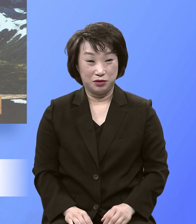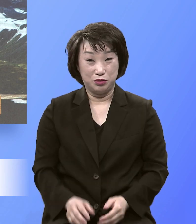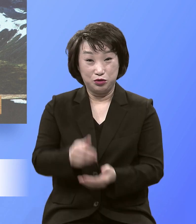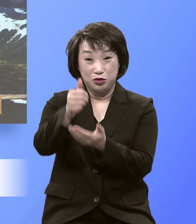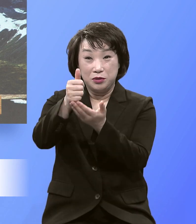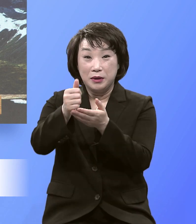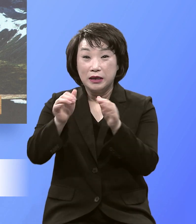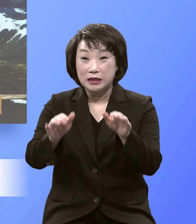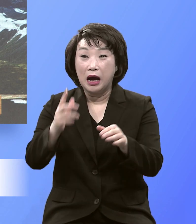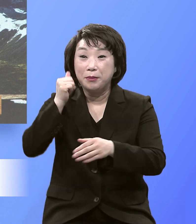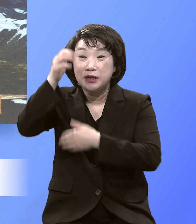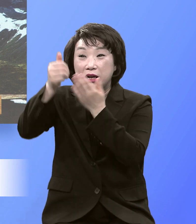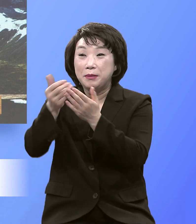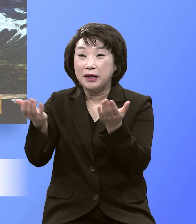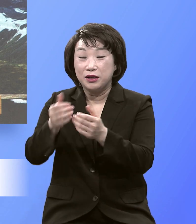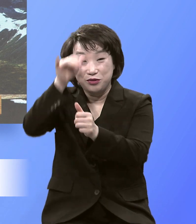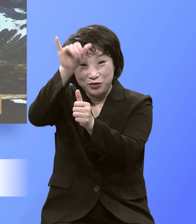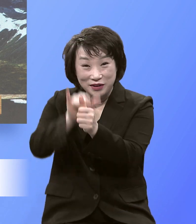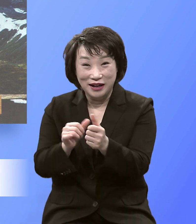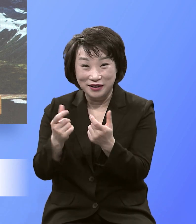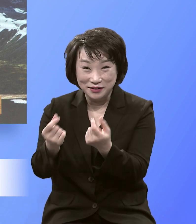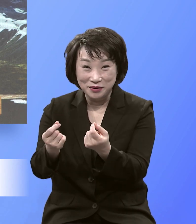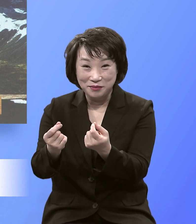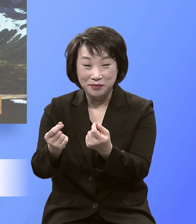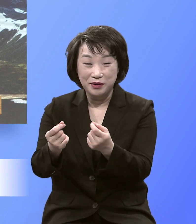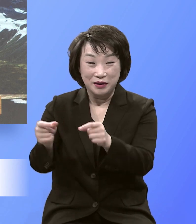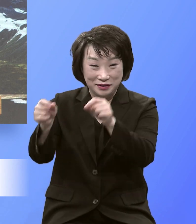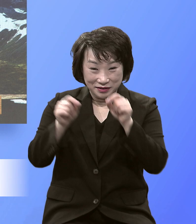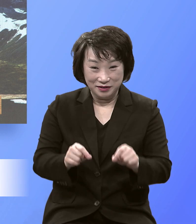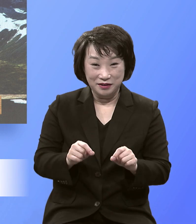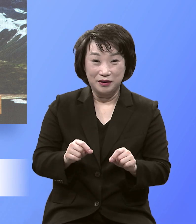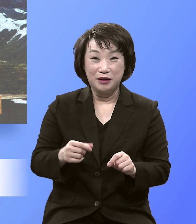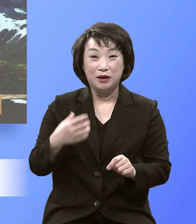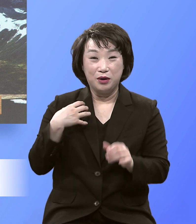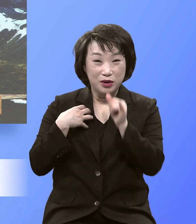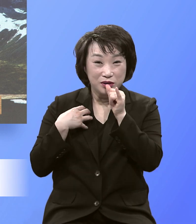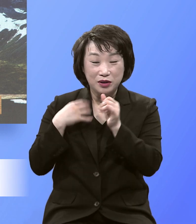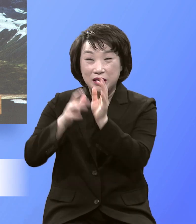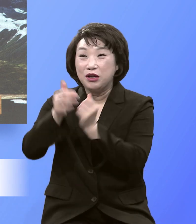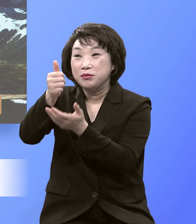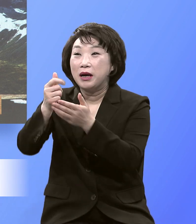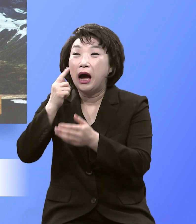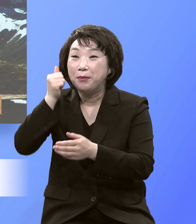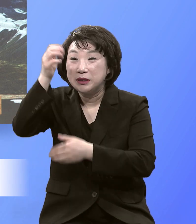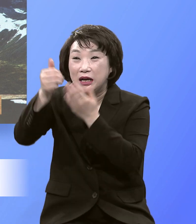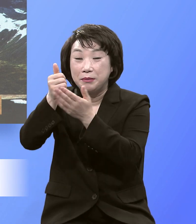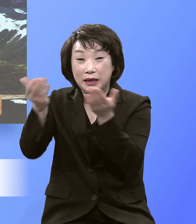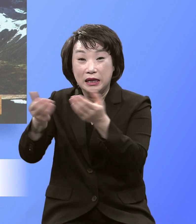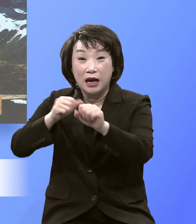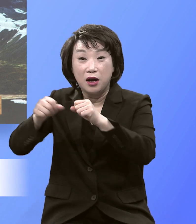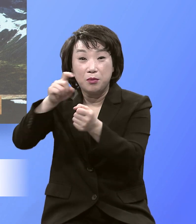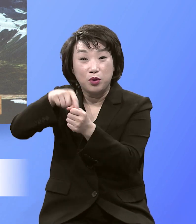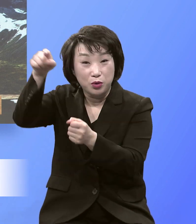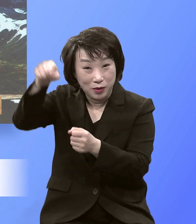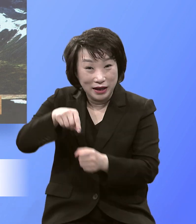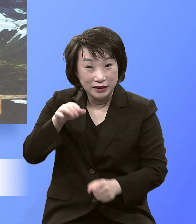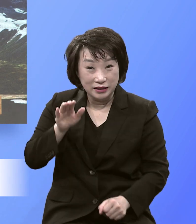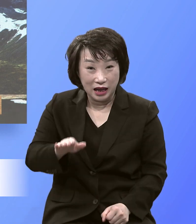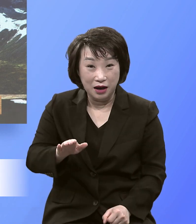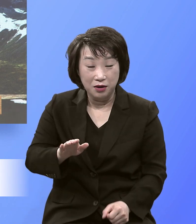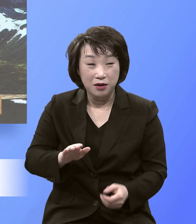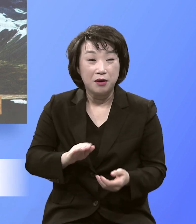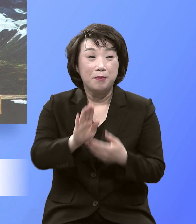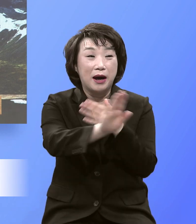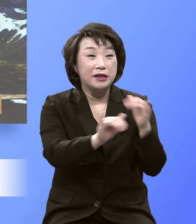주님의 아버지 일에 충성했듯이. 그래서 예수는 아버지 일을 하러 왔다고 아주